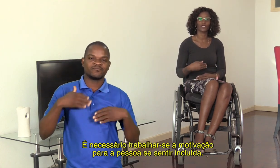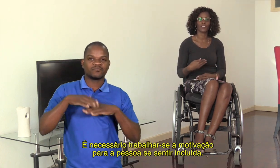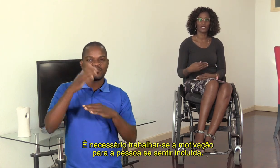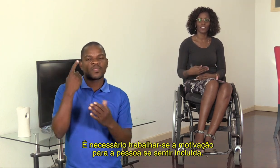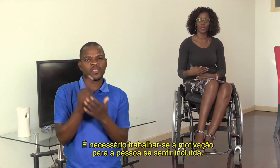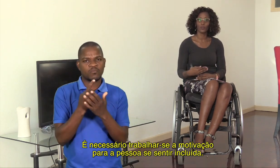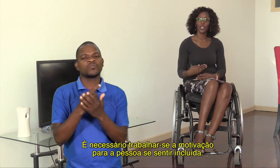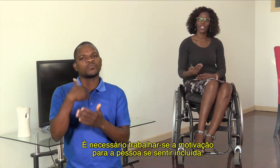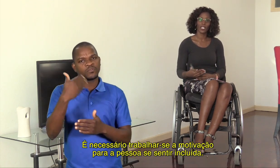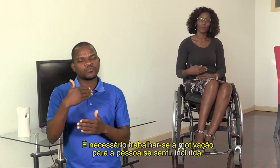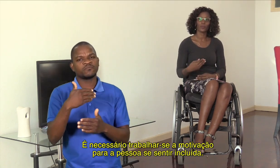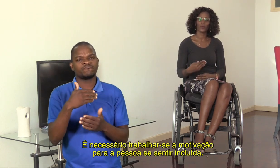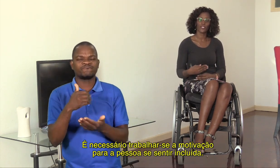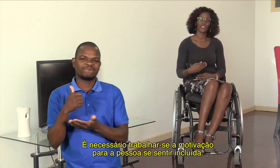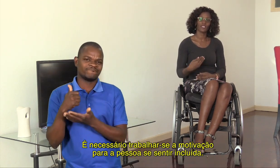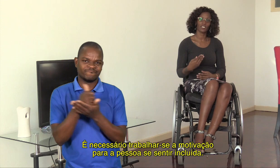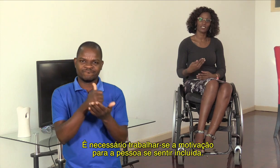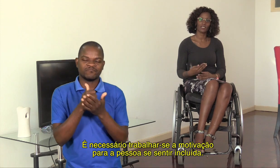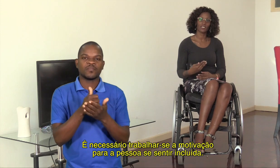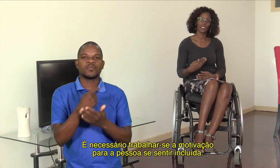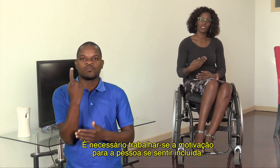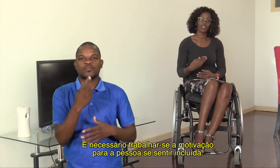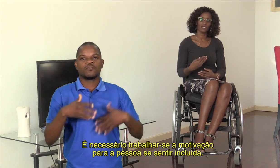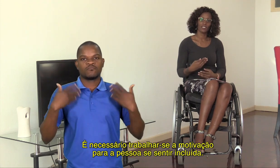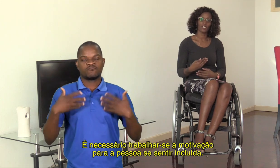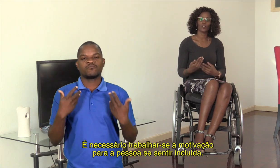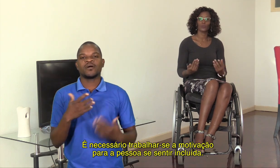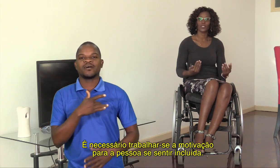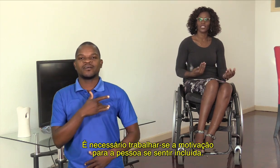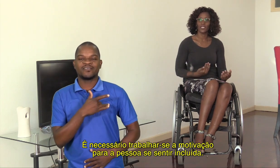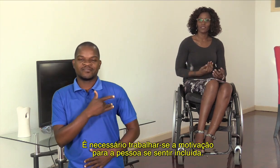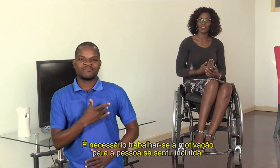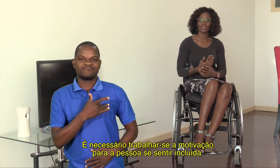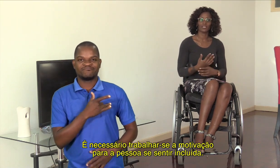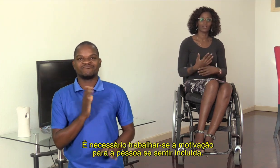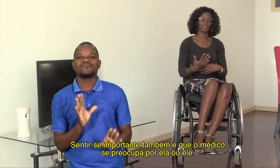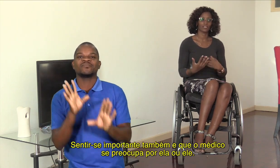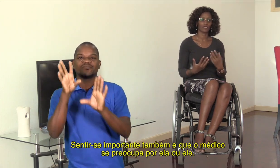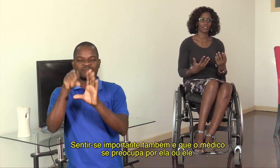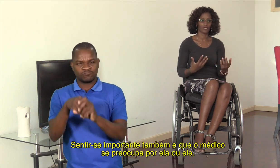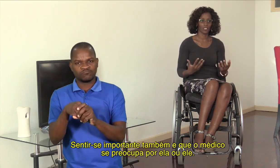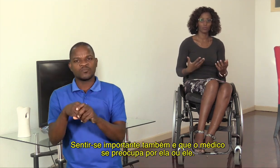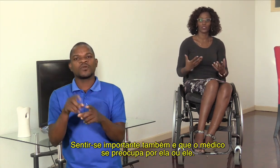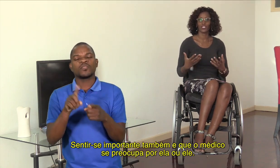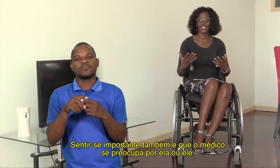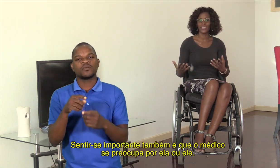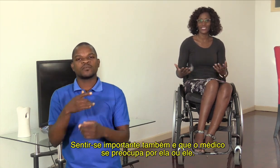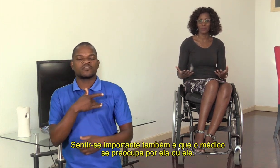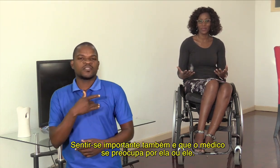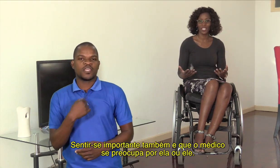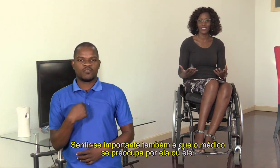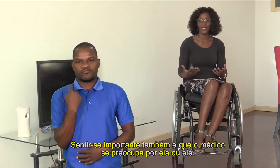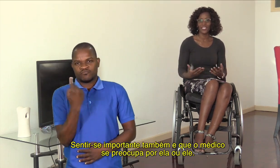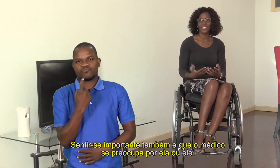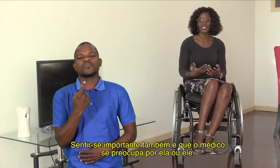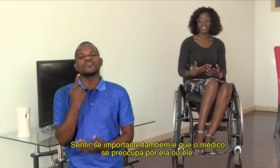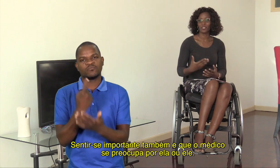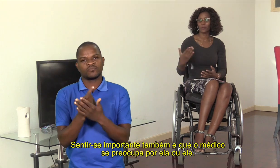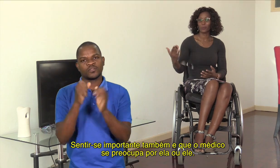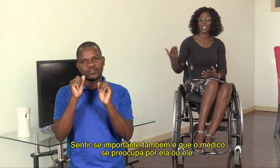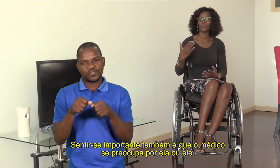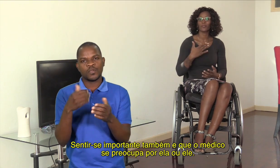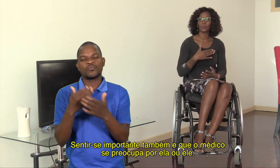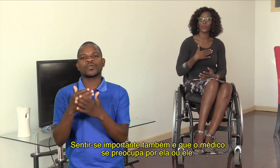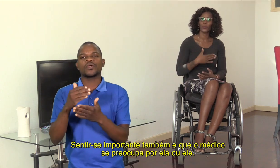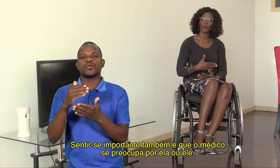respeito à motivação que é para a pessoa sentir-se incluída sentir-se importante também e